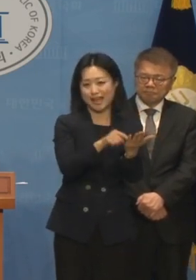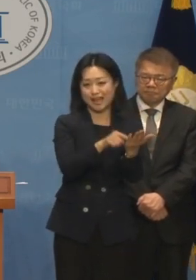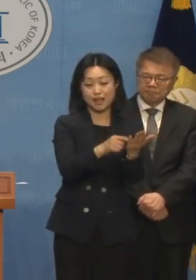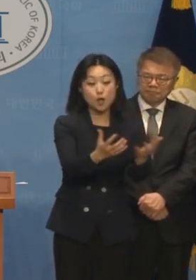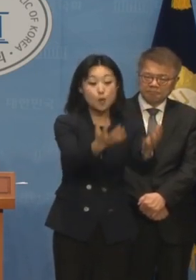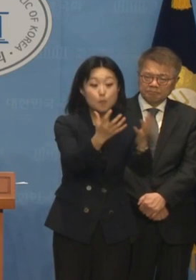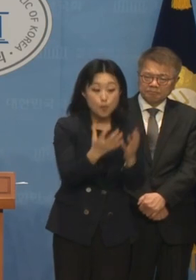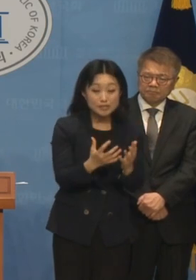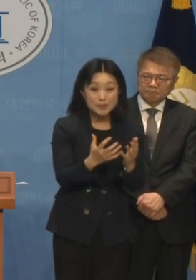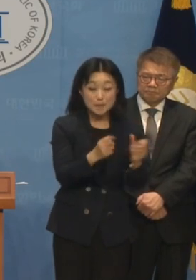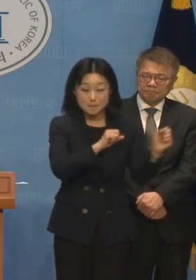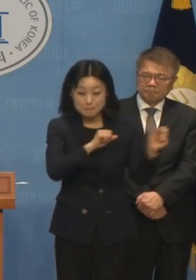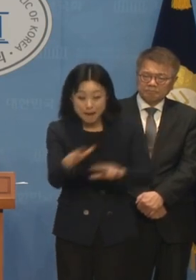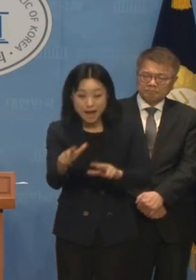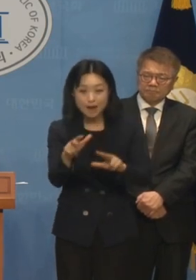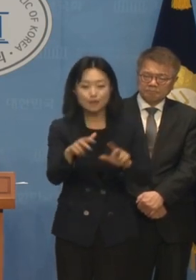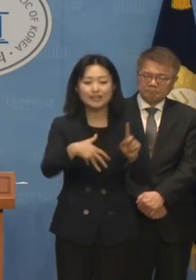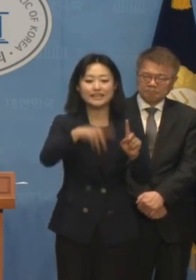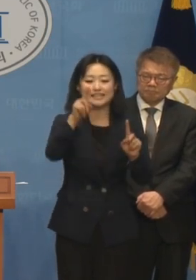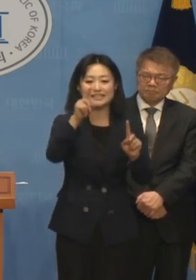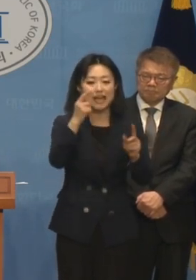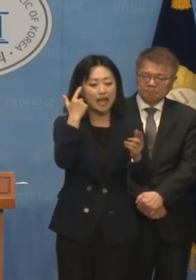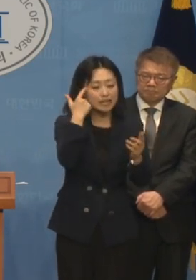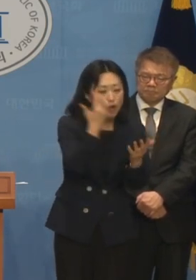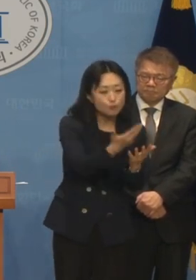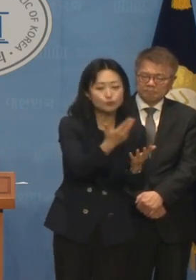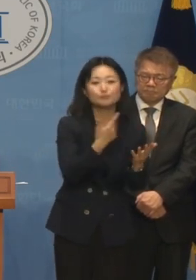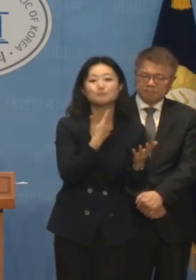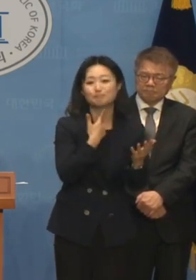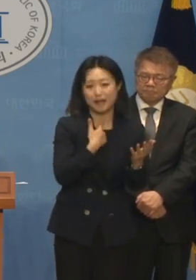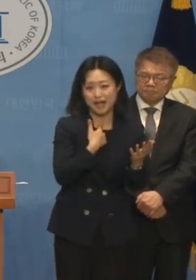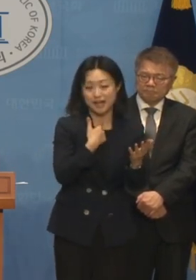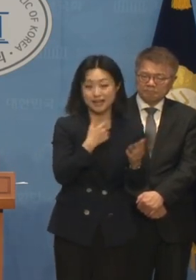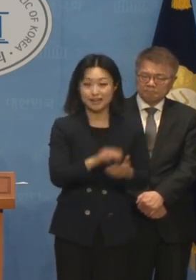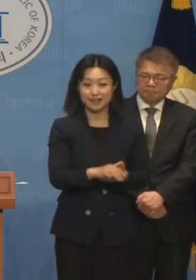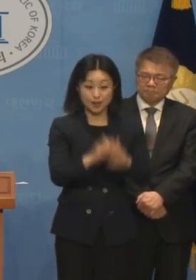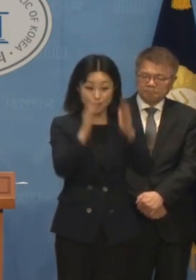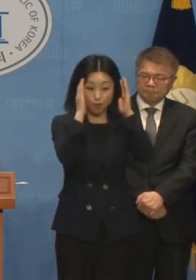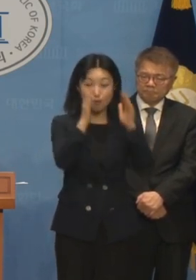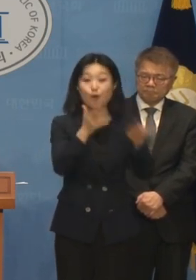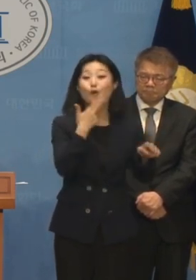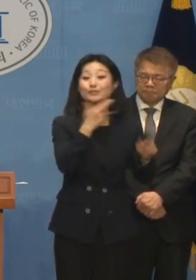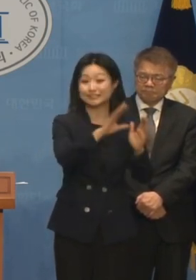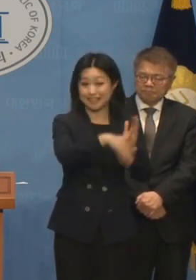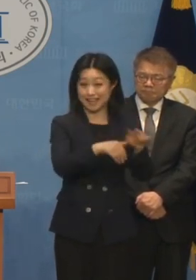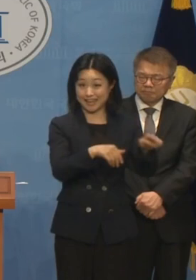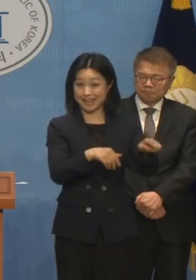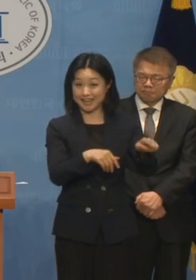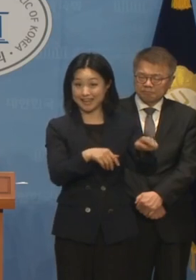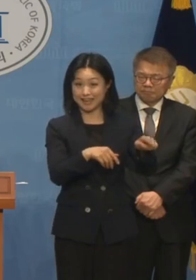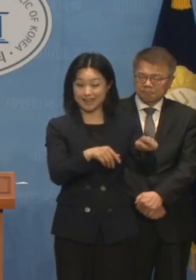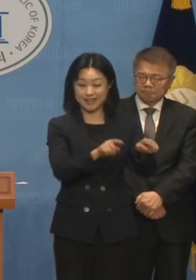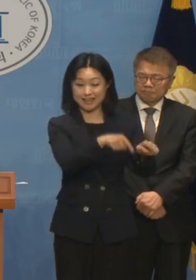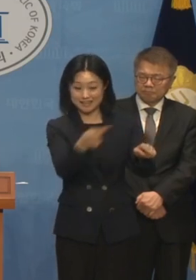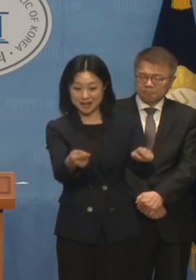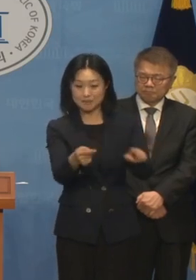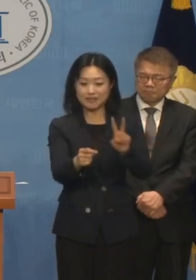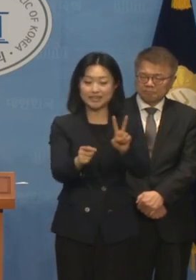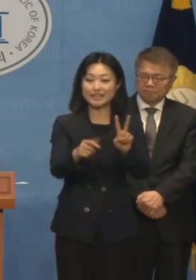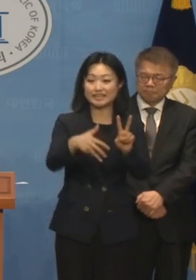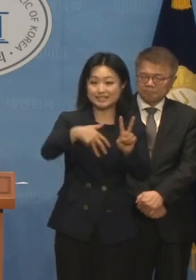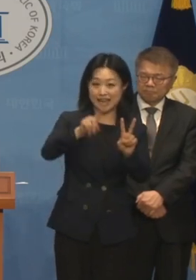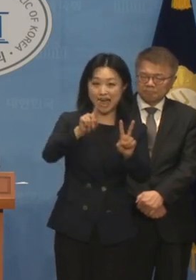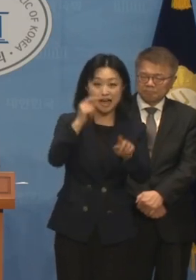모집 직후에 실시하였습니다. 학습이 없는 상태입니다. 2회차 조사는